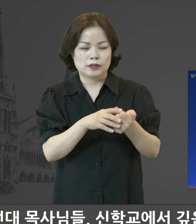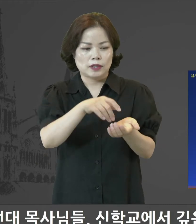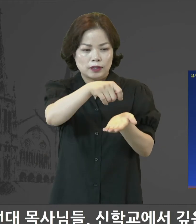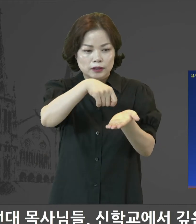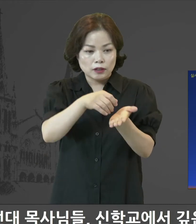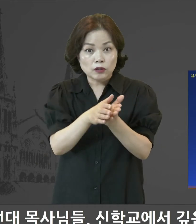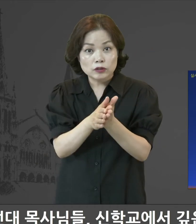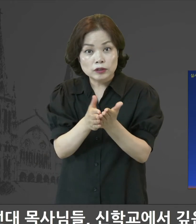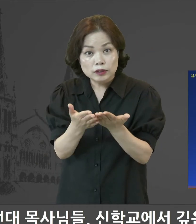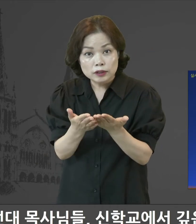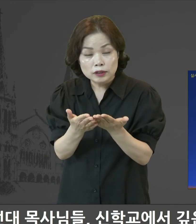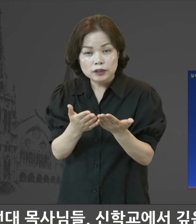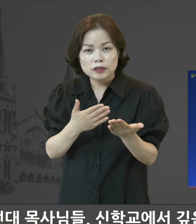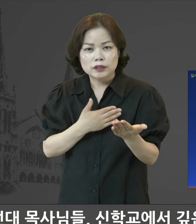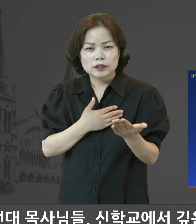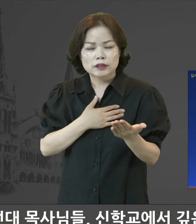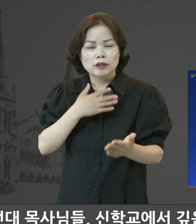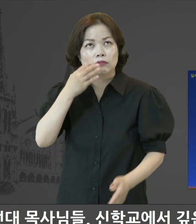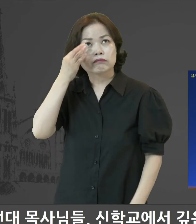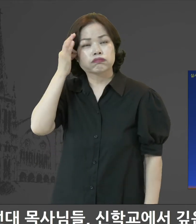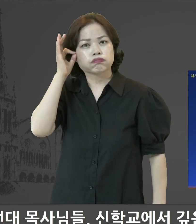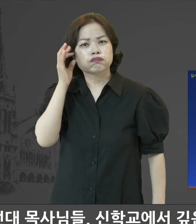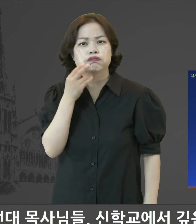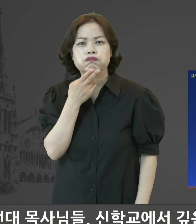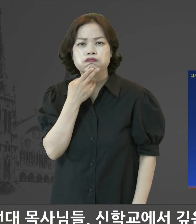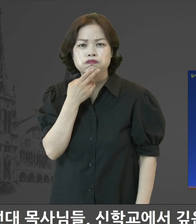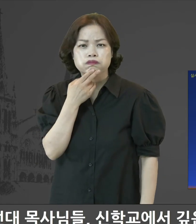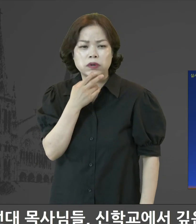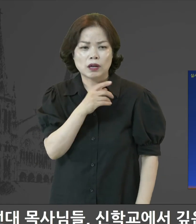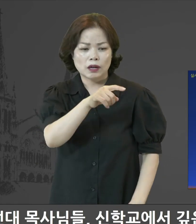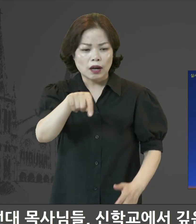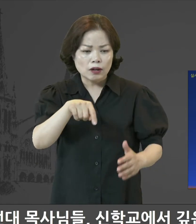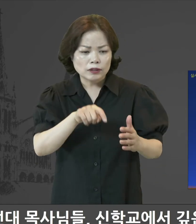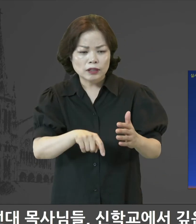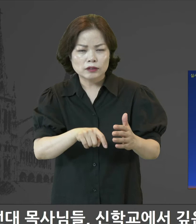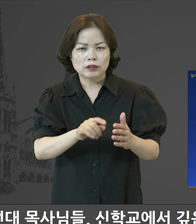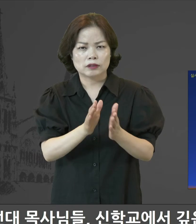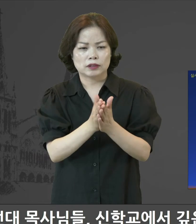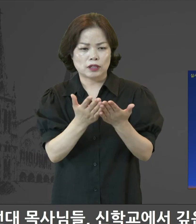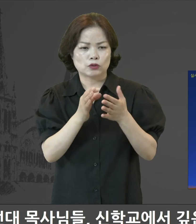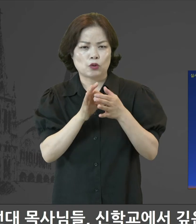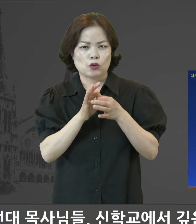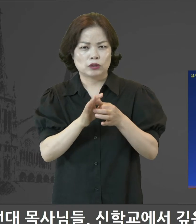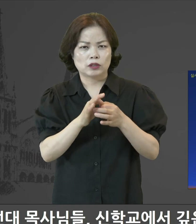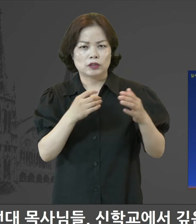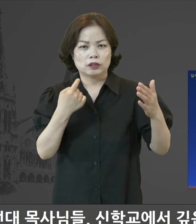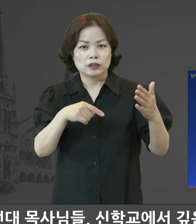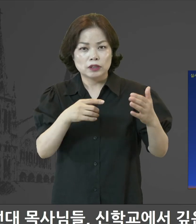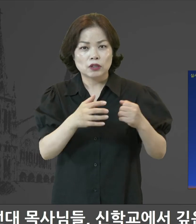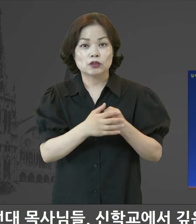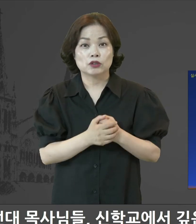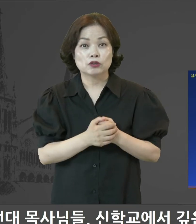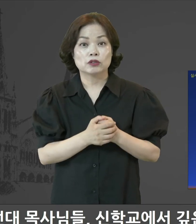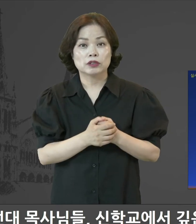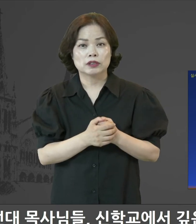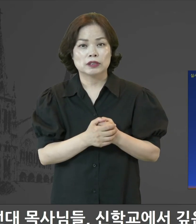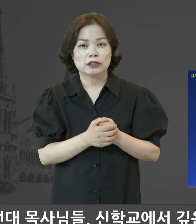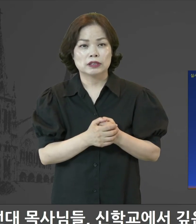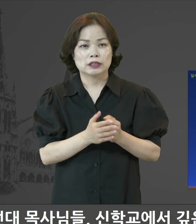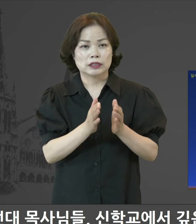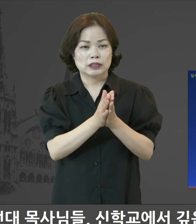통해서 제가 도저히 깨달을 수 없었던 영역들을 깨닫게 해주시고 지도해 주신 그